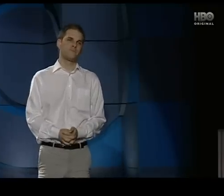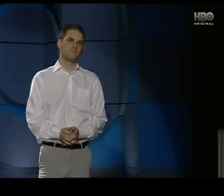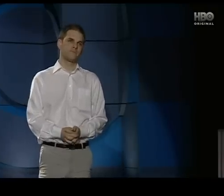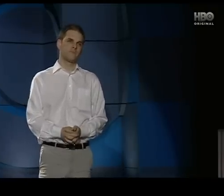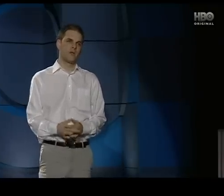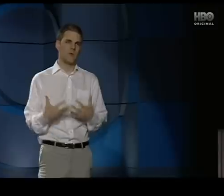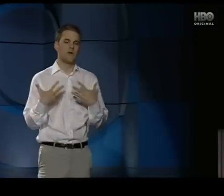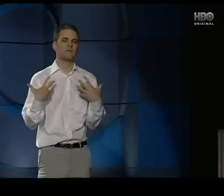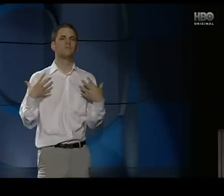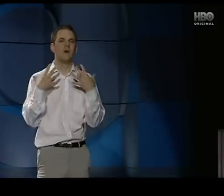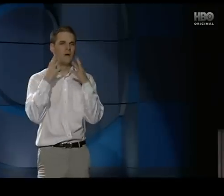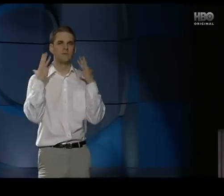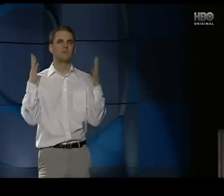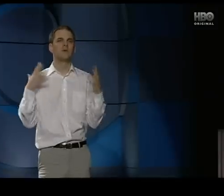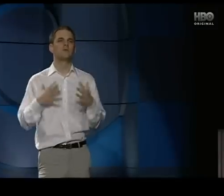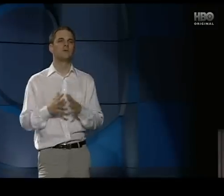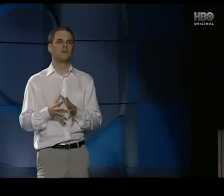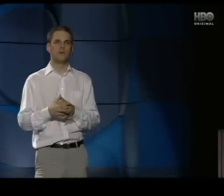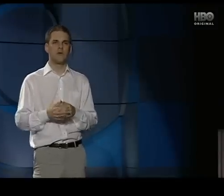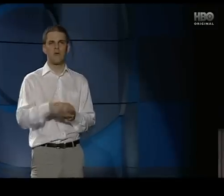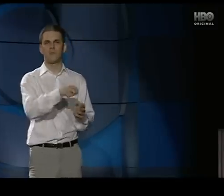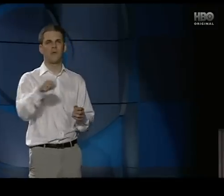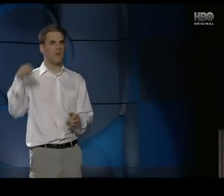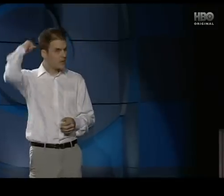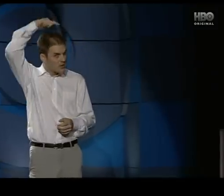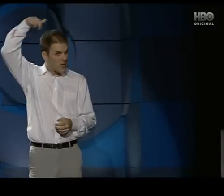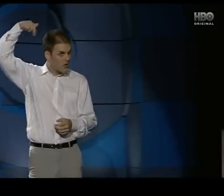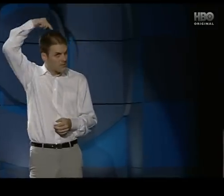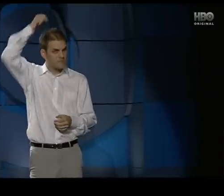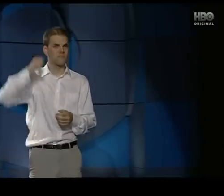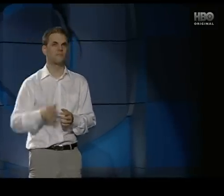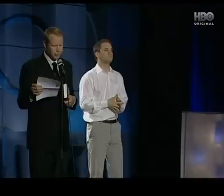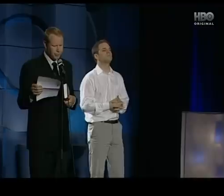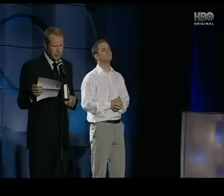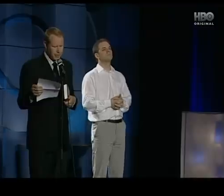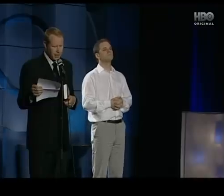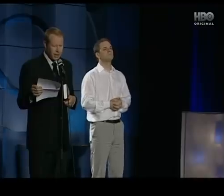A my jsme protchnuti zprávou Písma svatého.